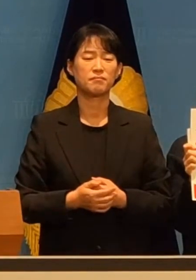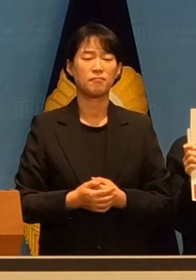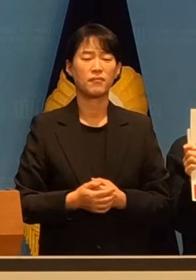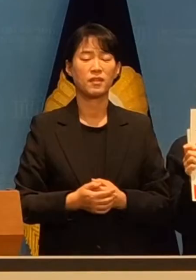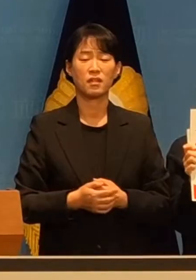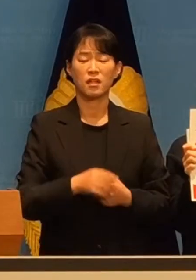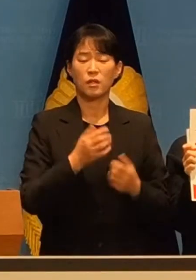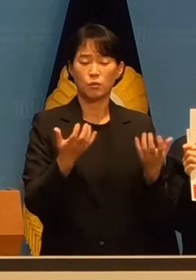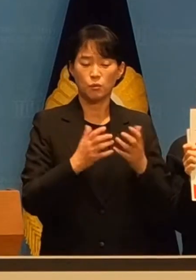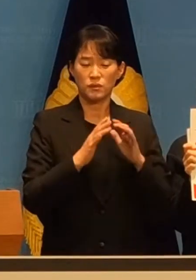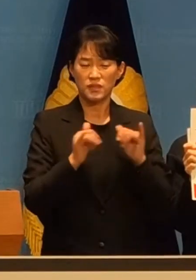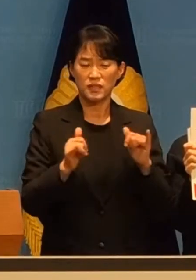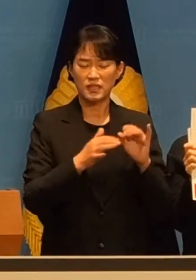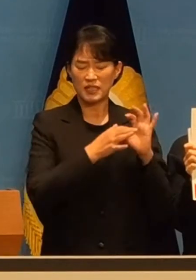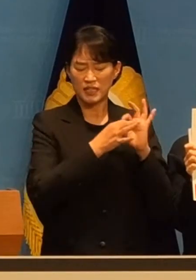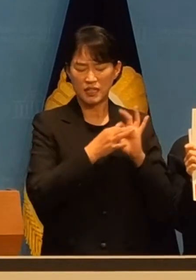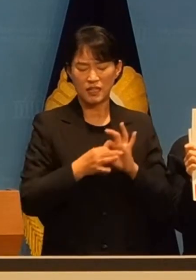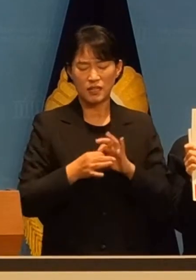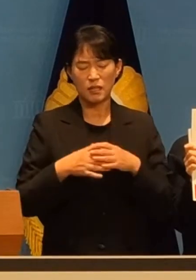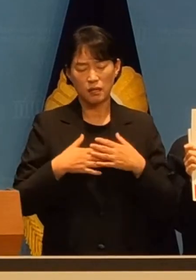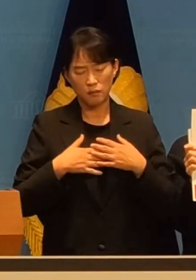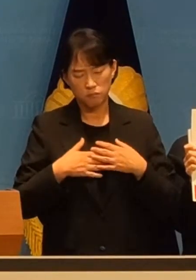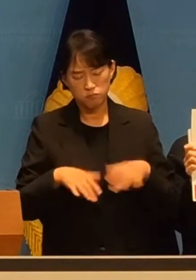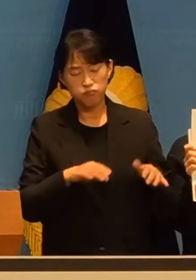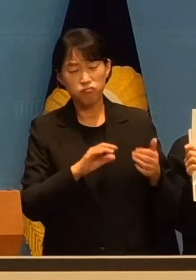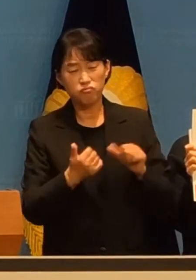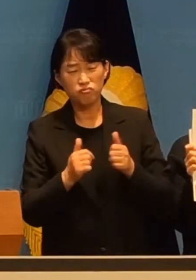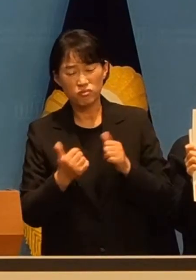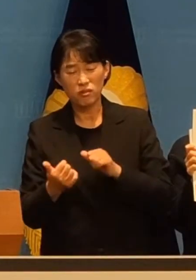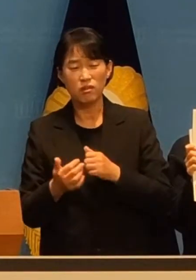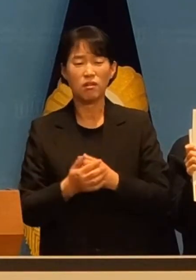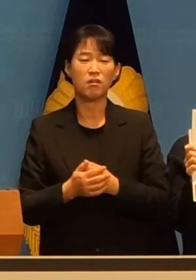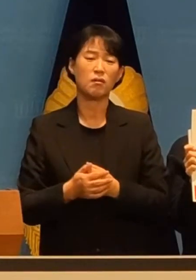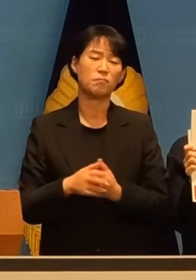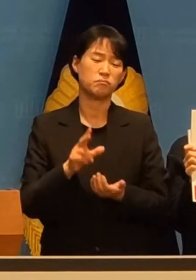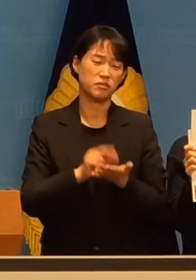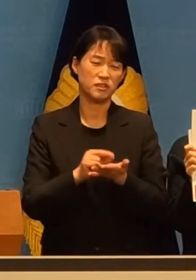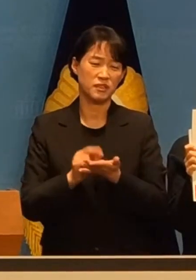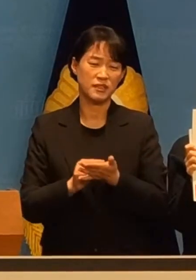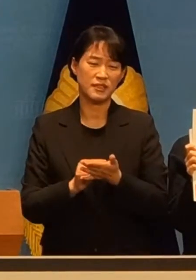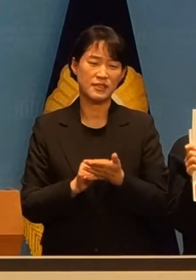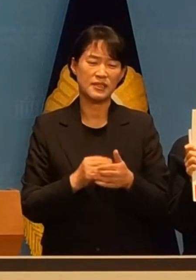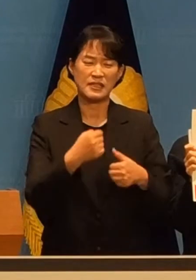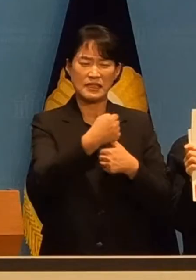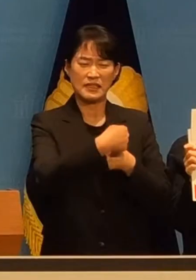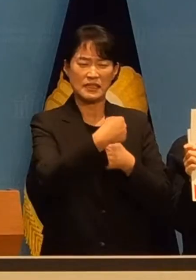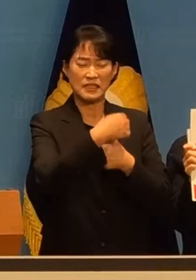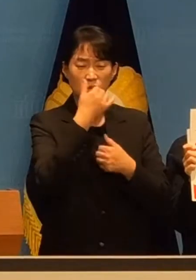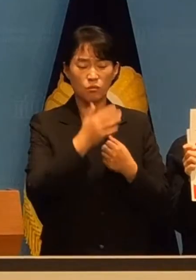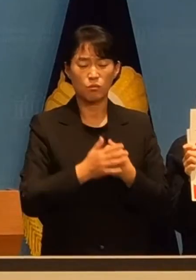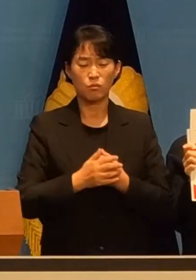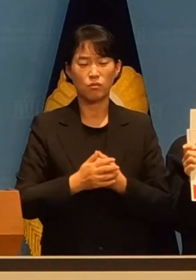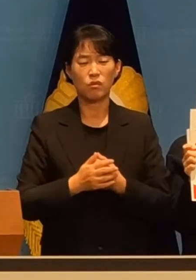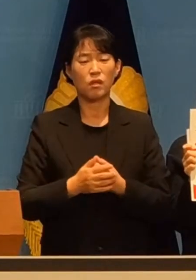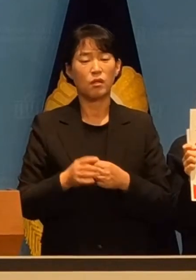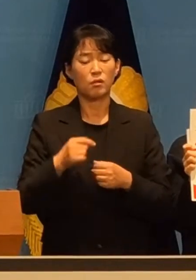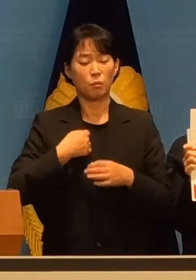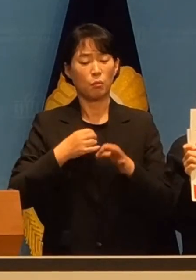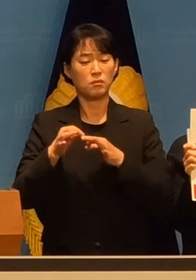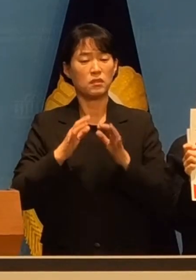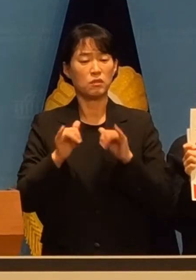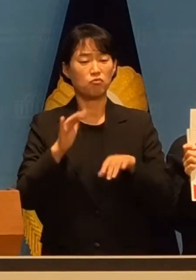쿠팡은 노동자에게 끝없는 과로와 산재를 강요하고 있는 시스템입니다. 소상공인에게는 정산을 늦추고 수수료를 마음대로